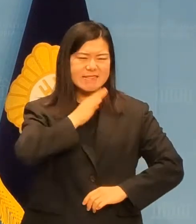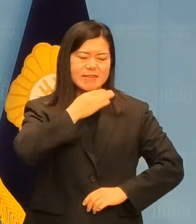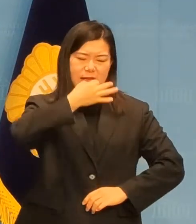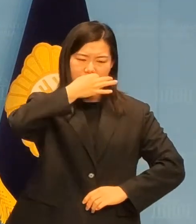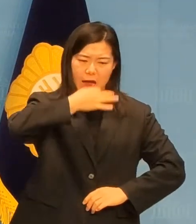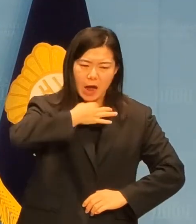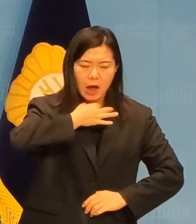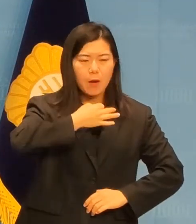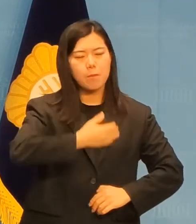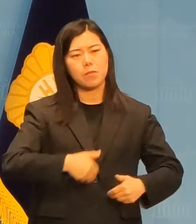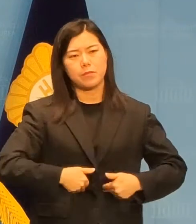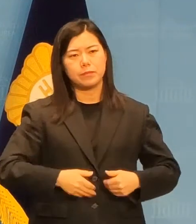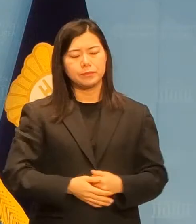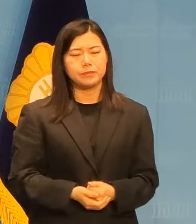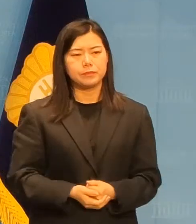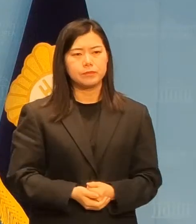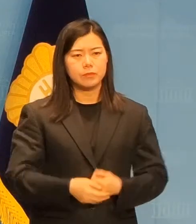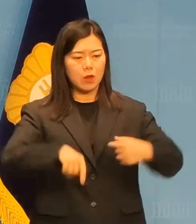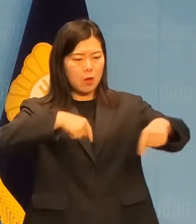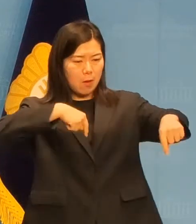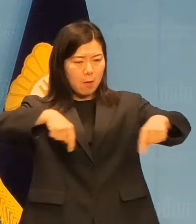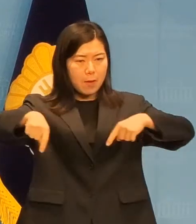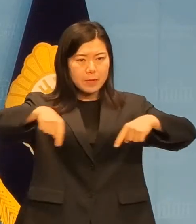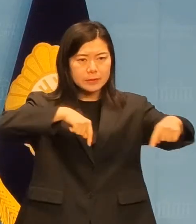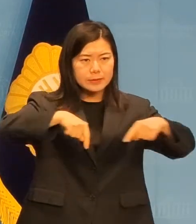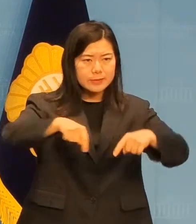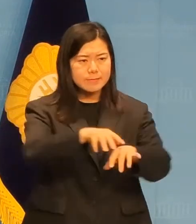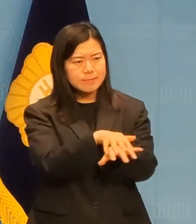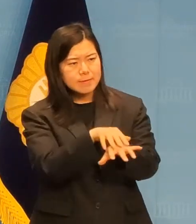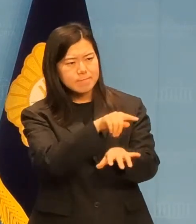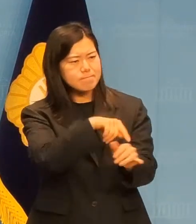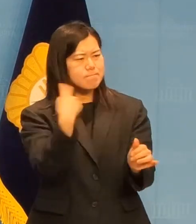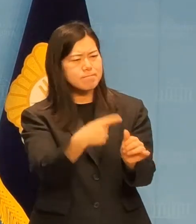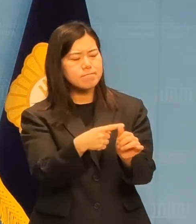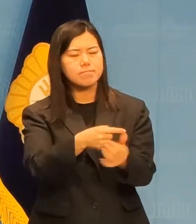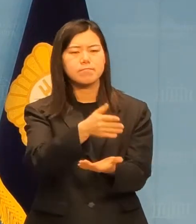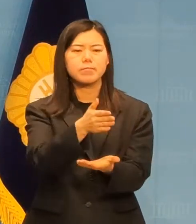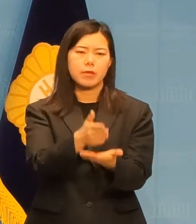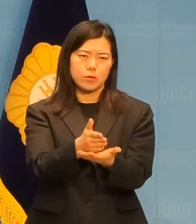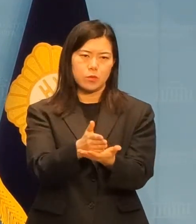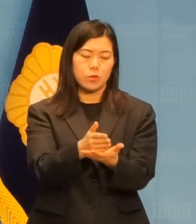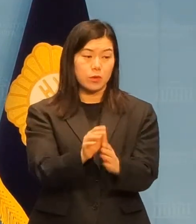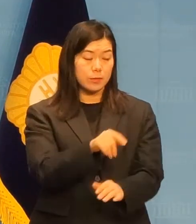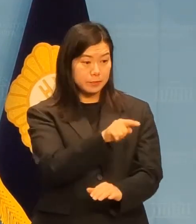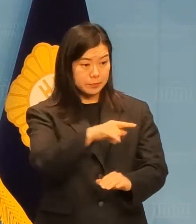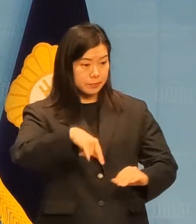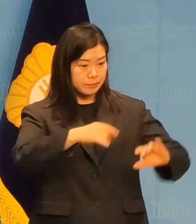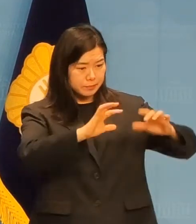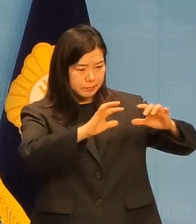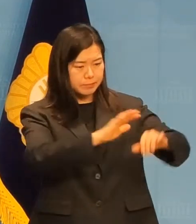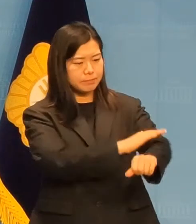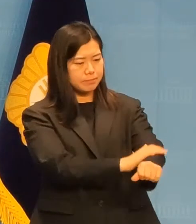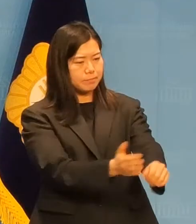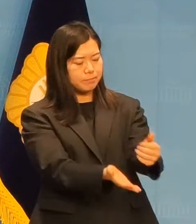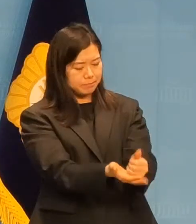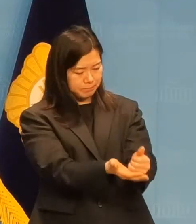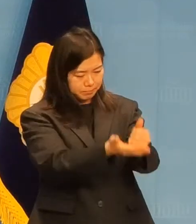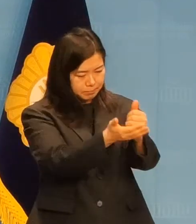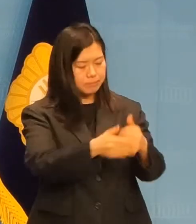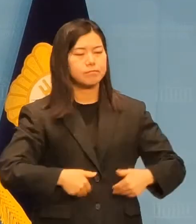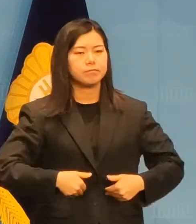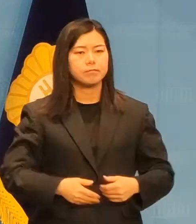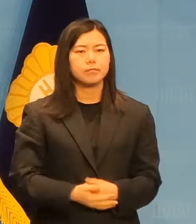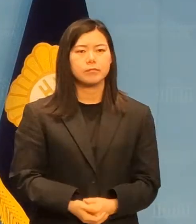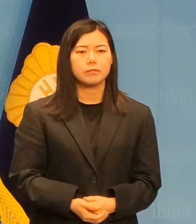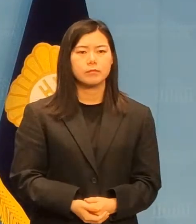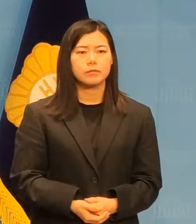문제입니다. 정치 체제를 비난하기에 앞서 상대국을 존중해야 합니다.